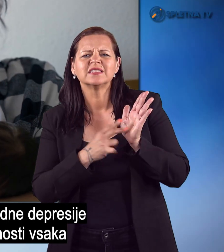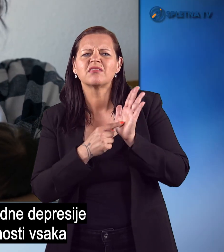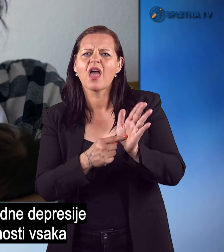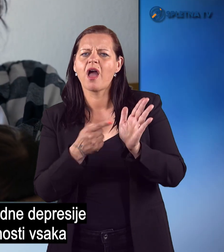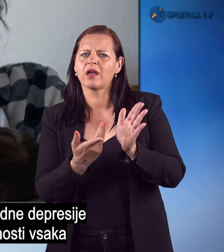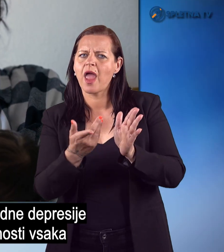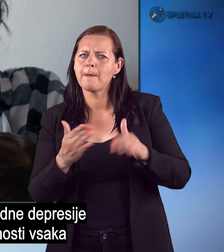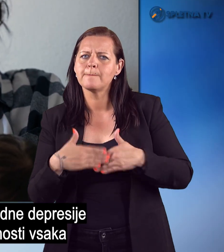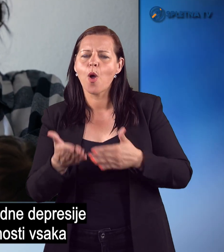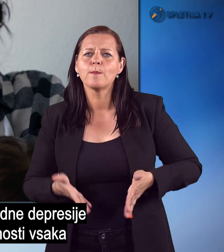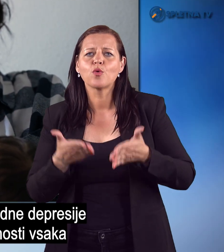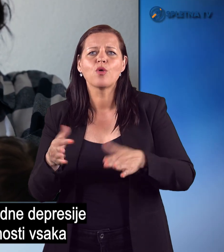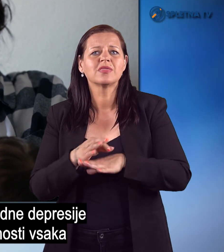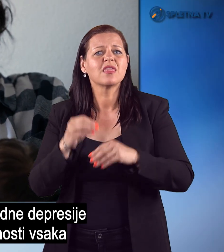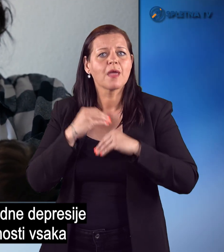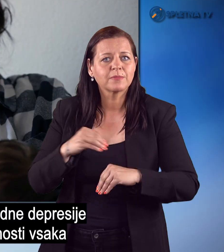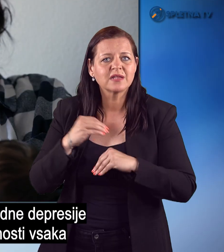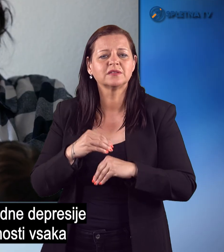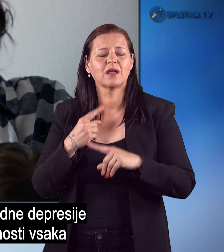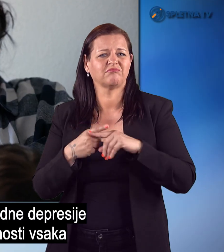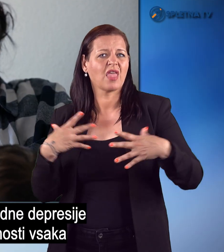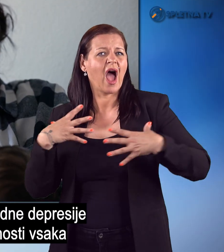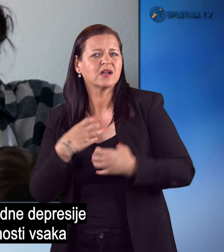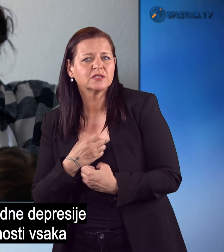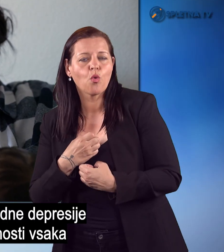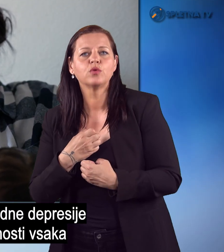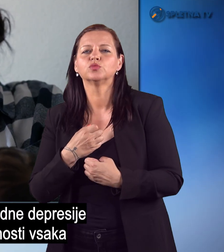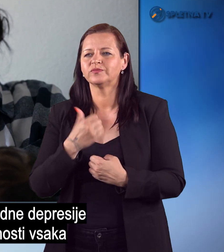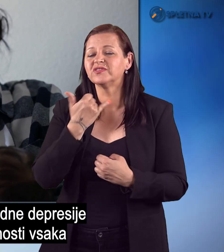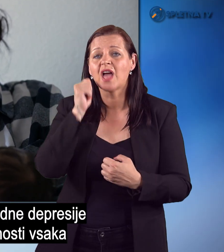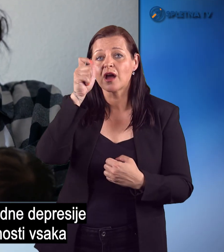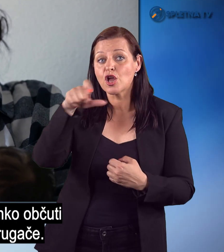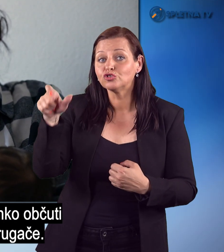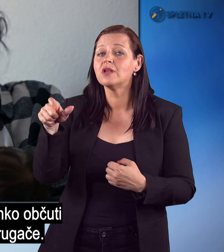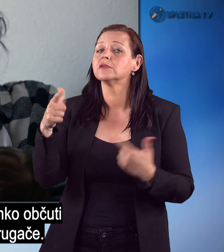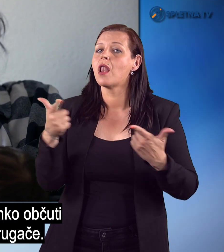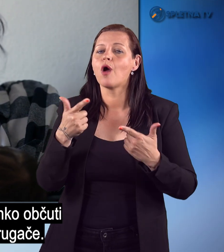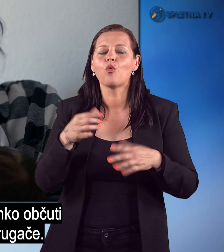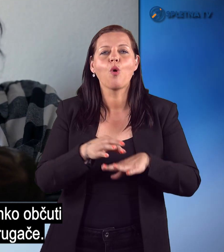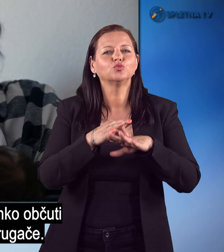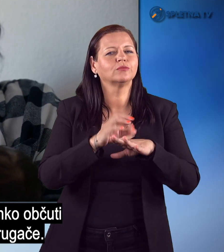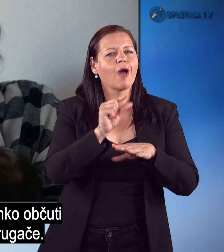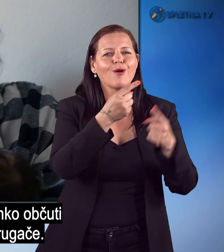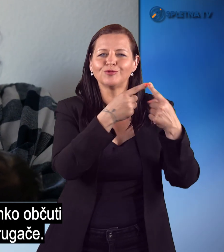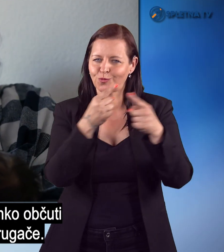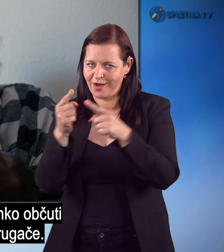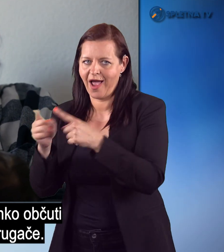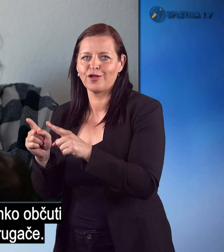Znake poporodne depresije in anksioznosti vsaka ženska lahko občuti malo drugače.